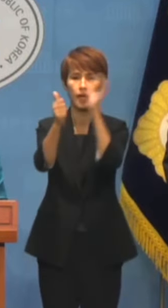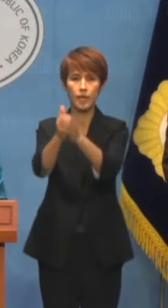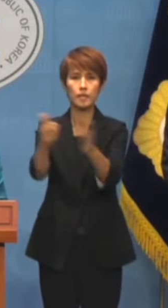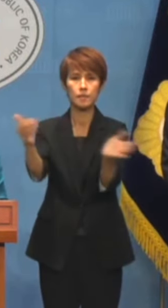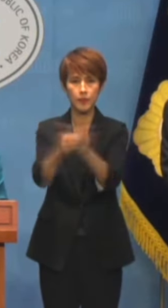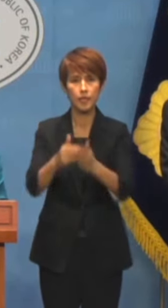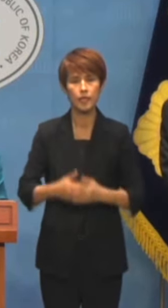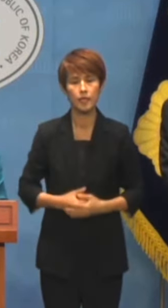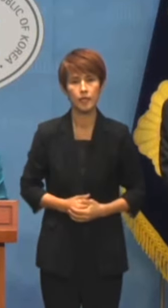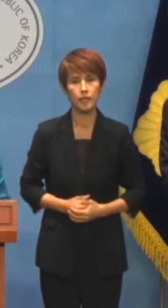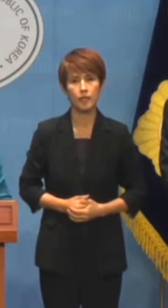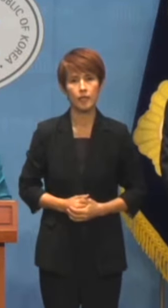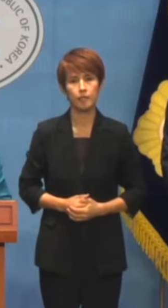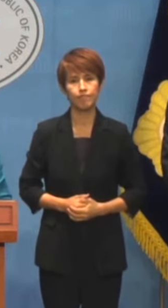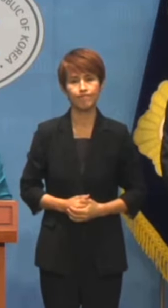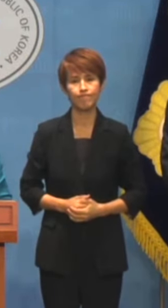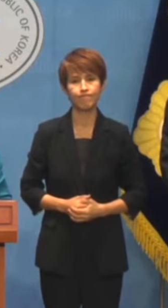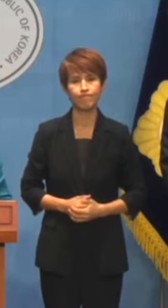방송통신위원장으로 임명을 했습니다.